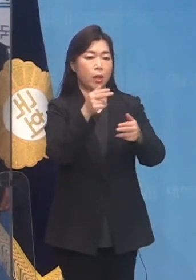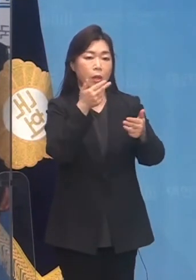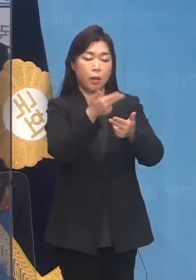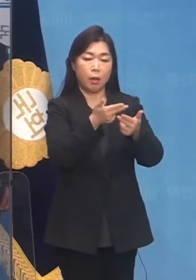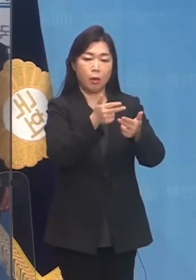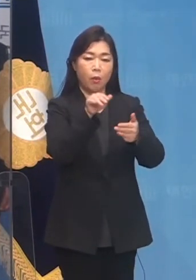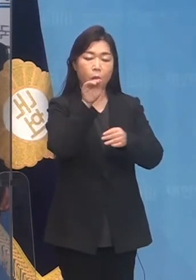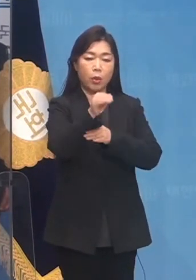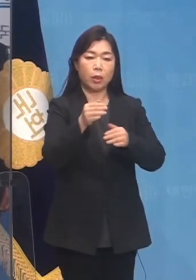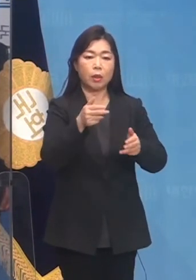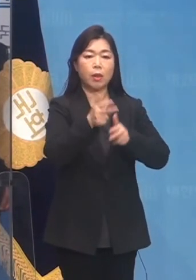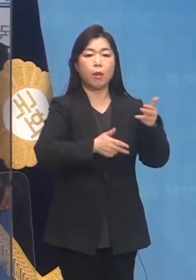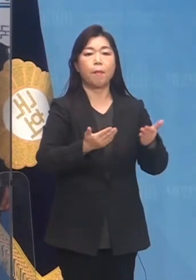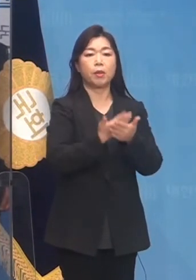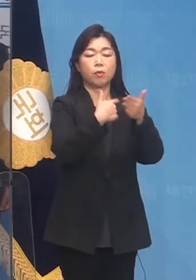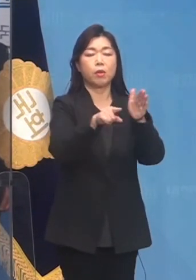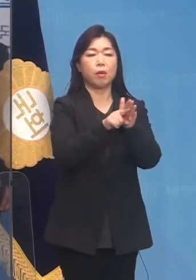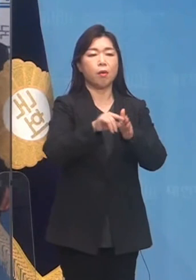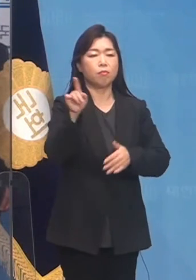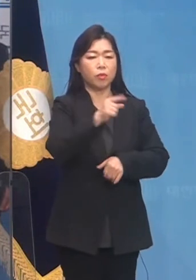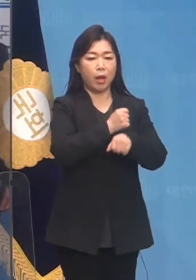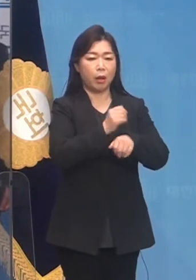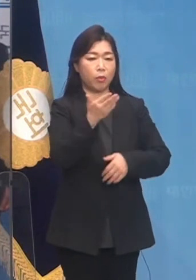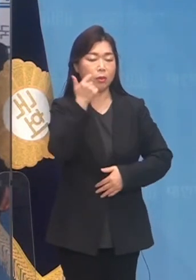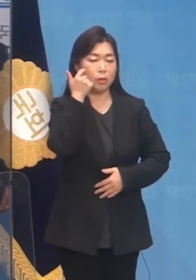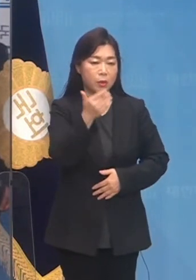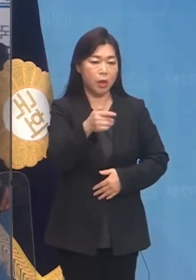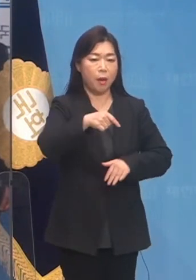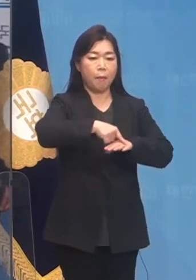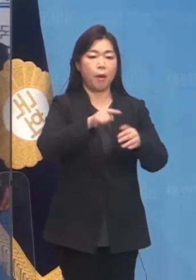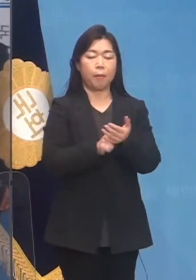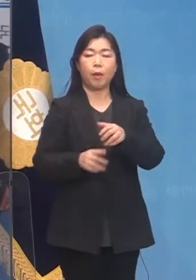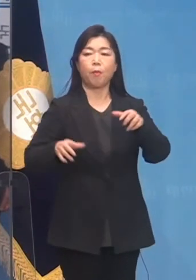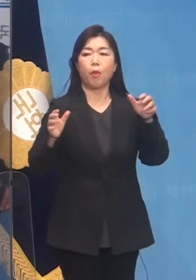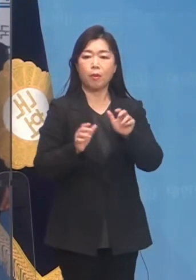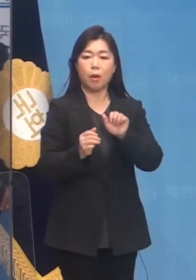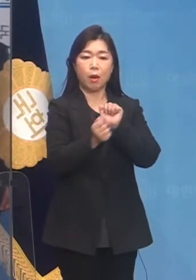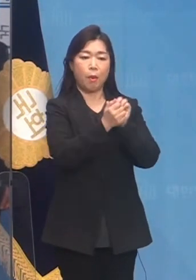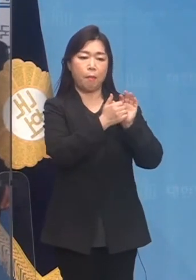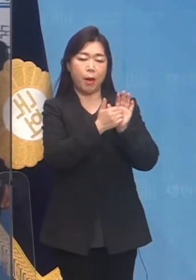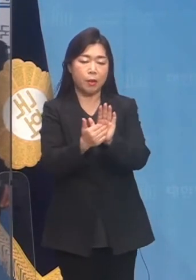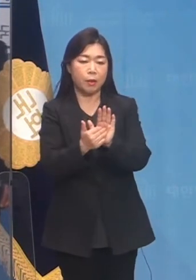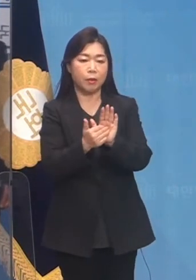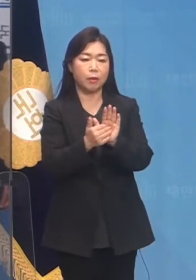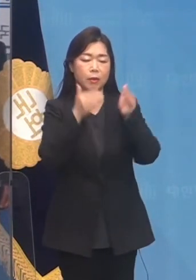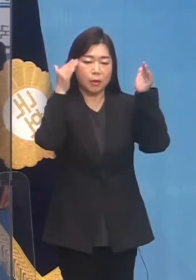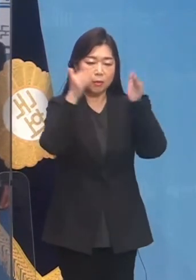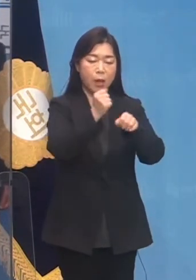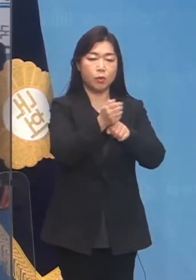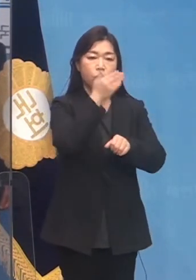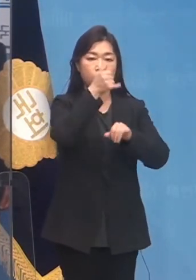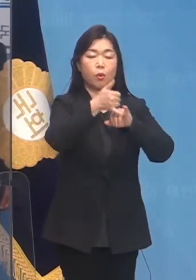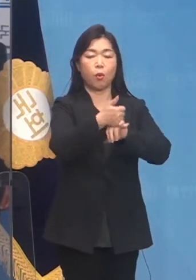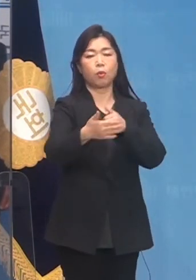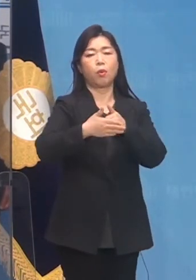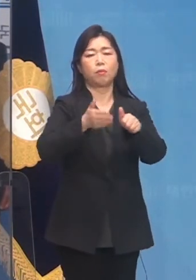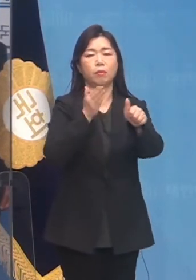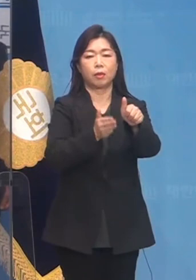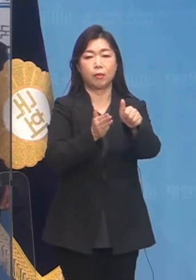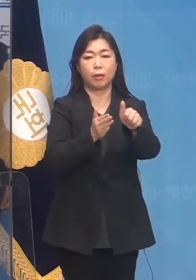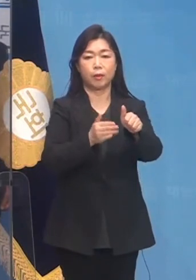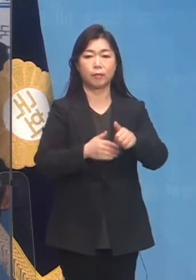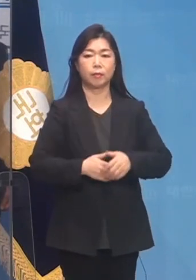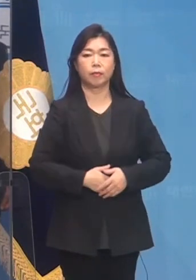발전을 위해서 진짜로 무엇을 해야 되고 한마음한뜻으로 방역에 일임할 수 있도록 도와주십시오.